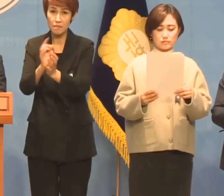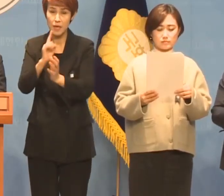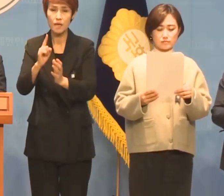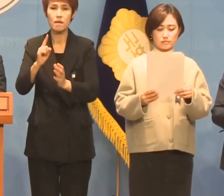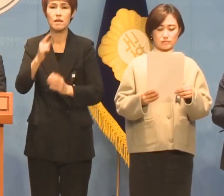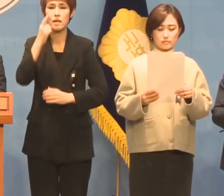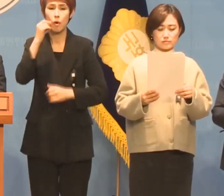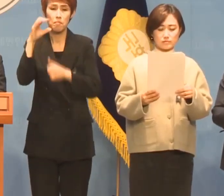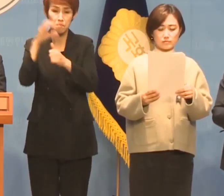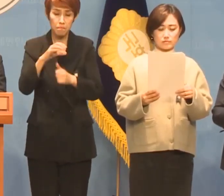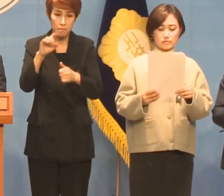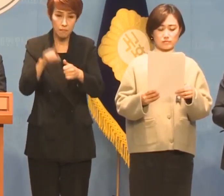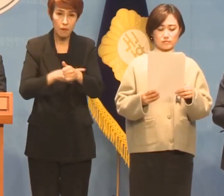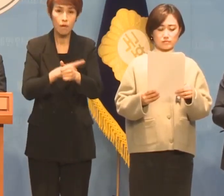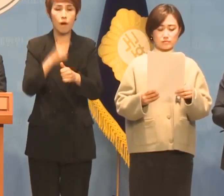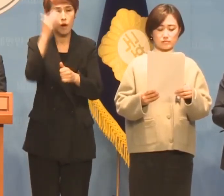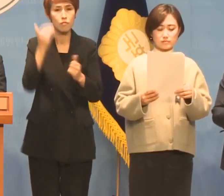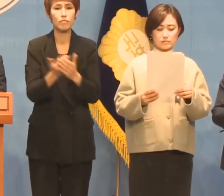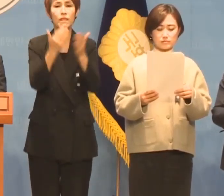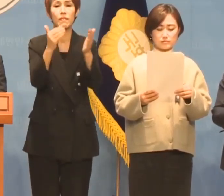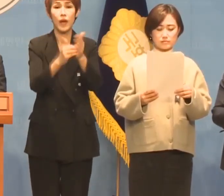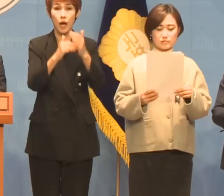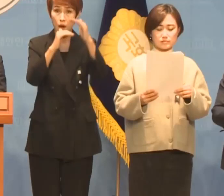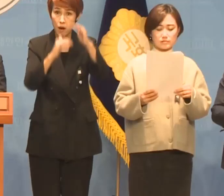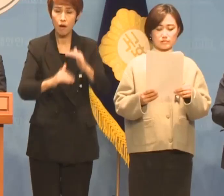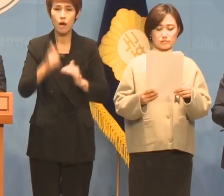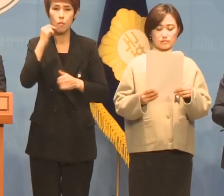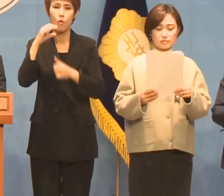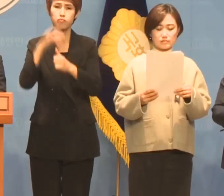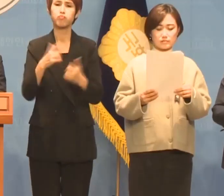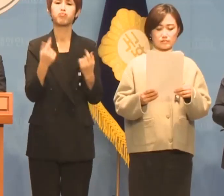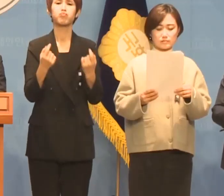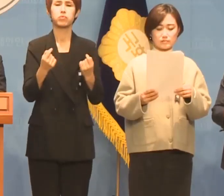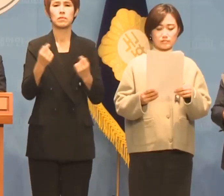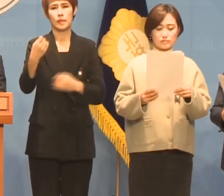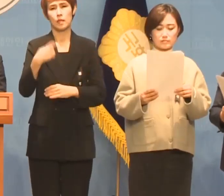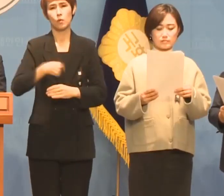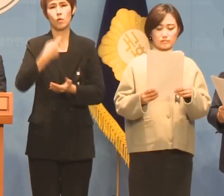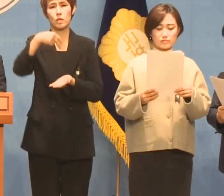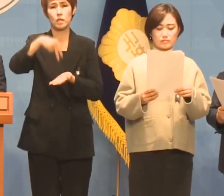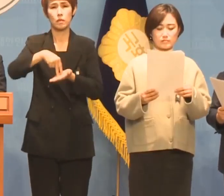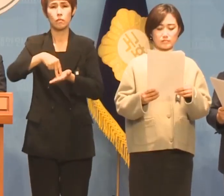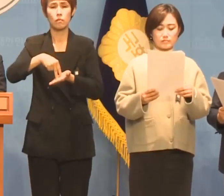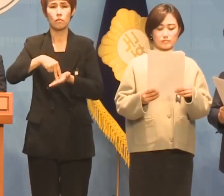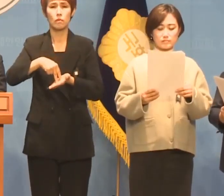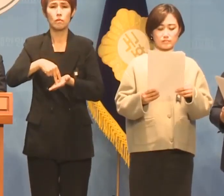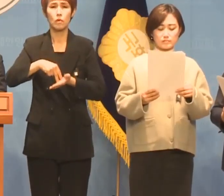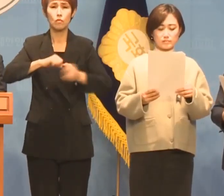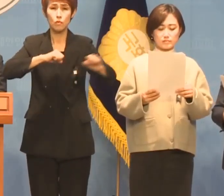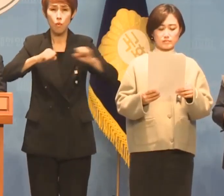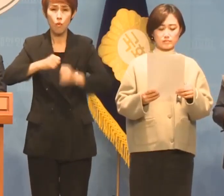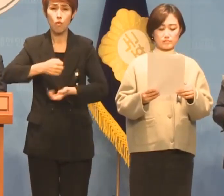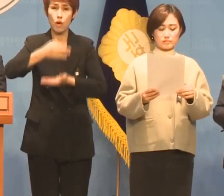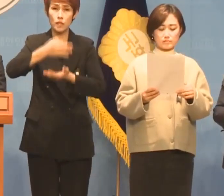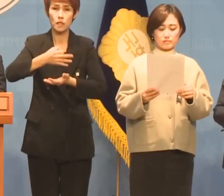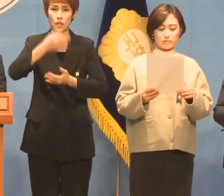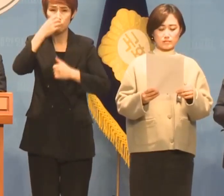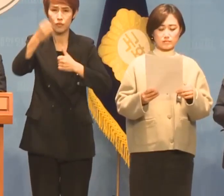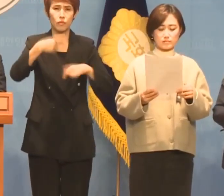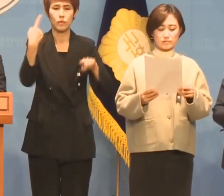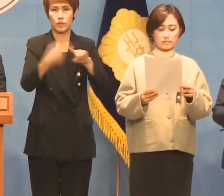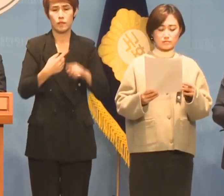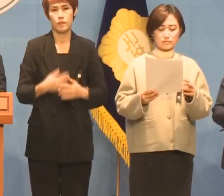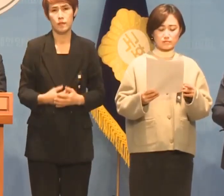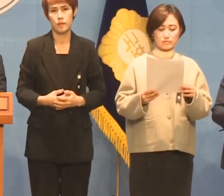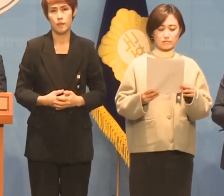식민지 근대화론은 일본 제국주의를 정당화하며 독립운동의 가치를 폄훼하는 데 악용되고 있습니다.